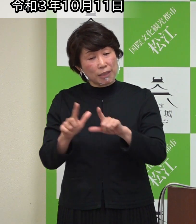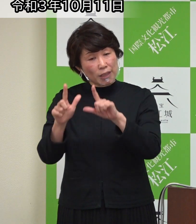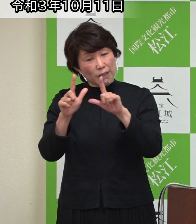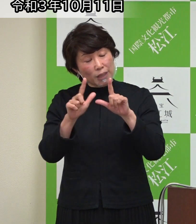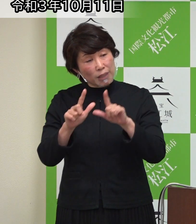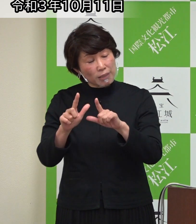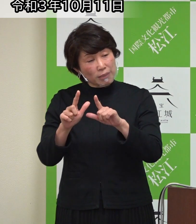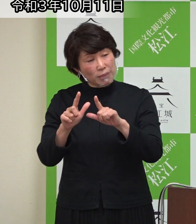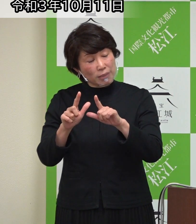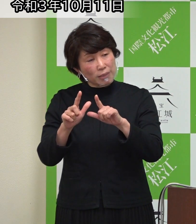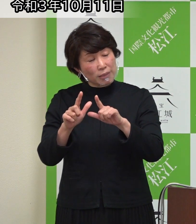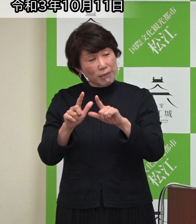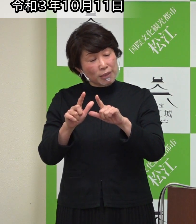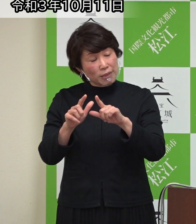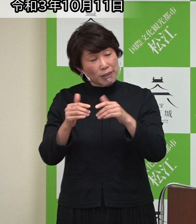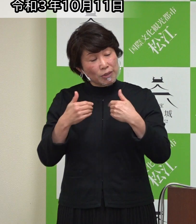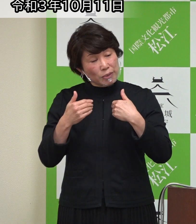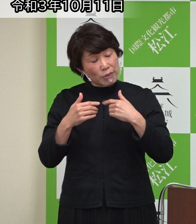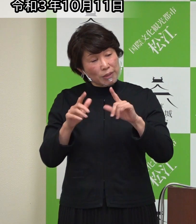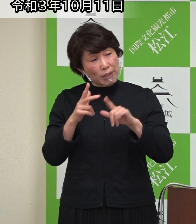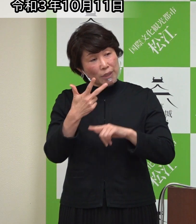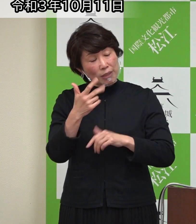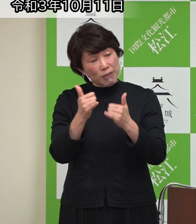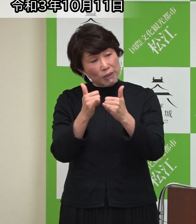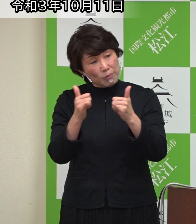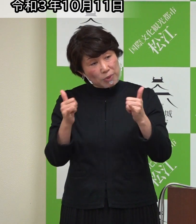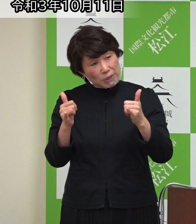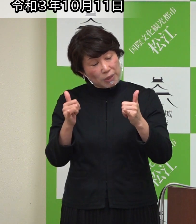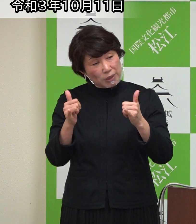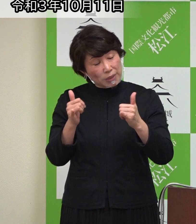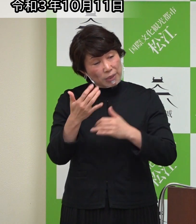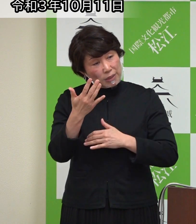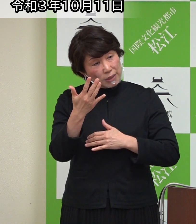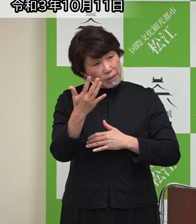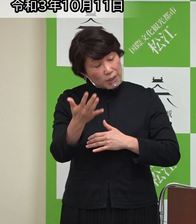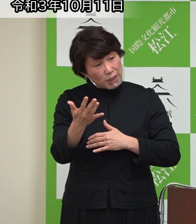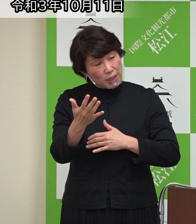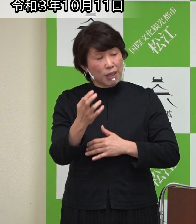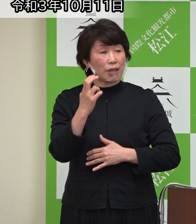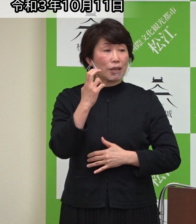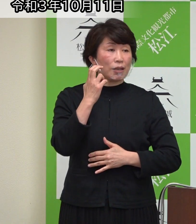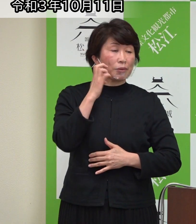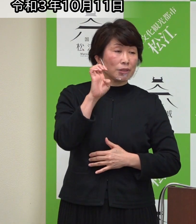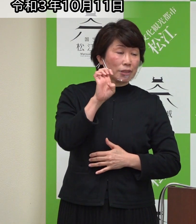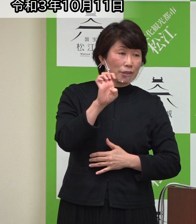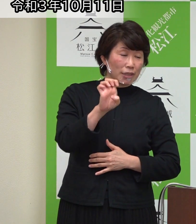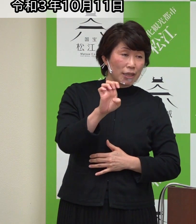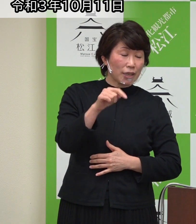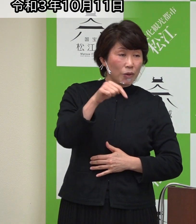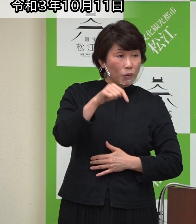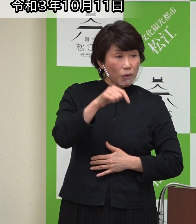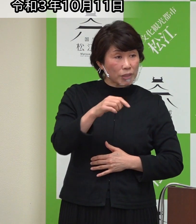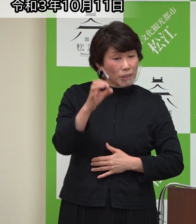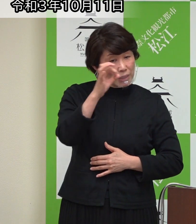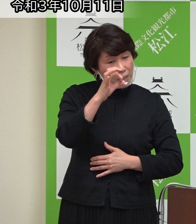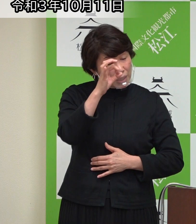ロナ禍がそう、はい、少しずつこう穏やかになっていって、まあ、常に観光してほしいなっていうがためにフォ